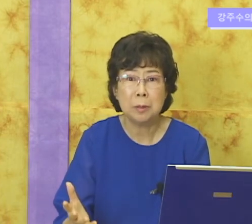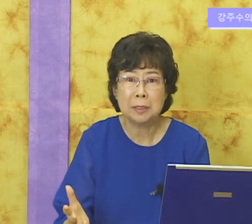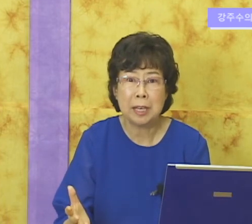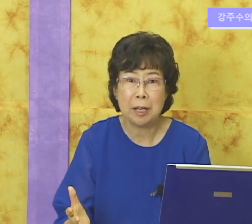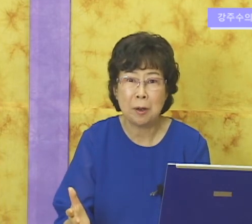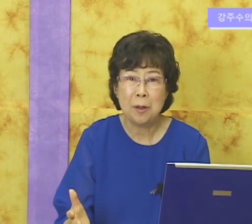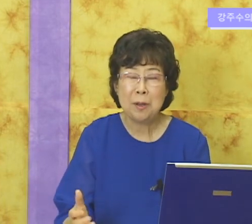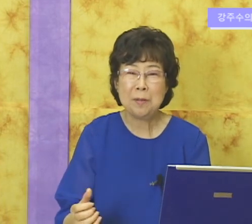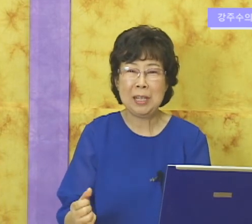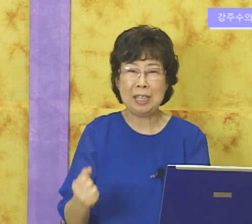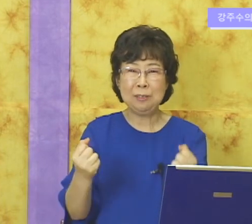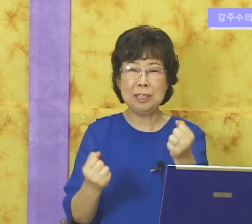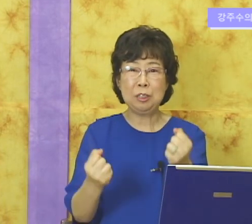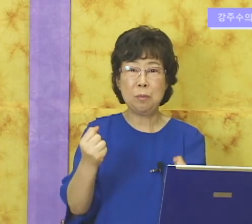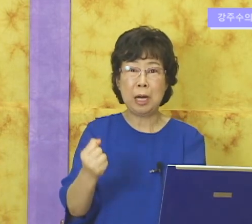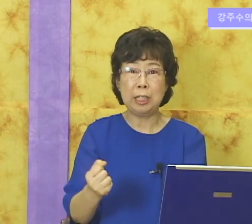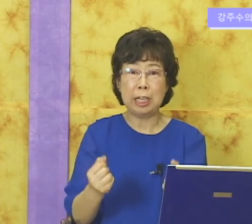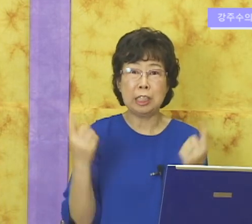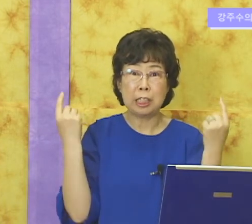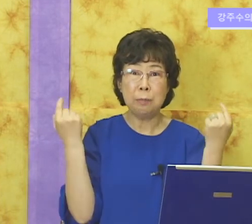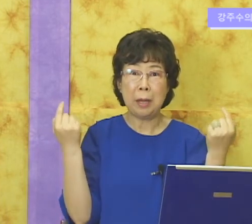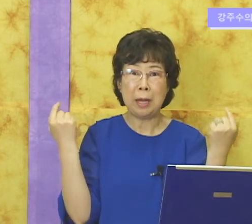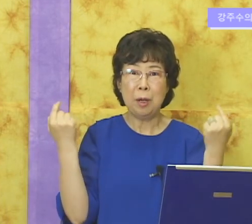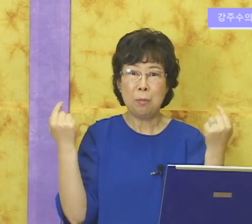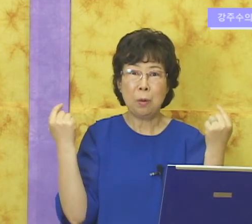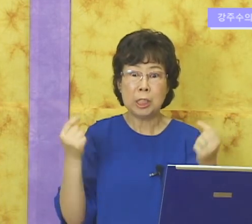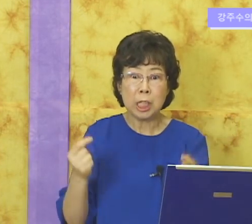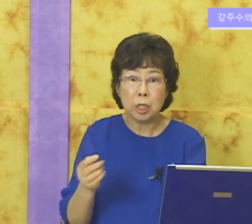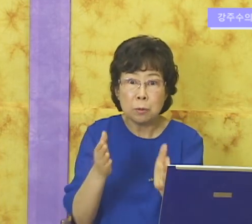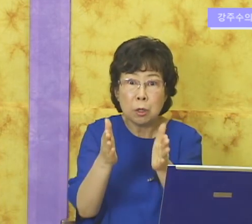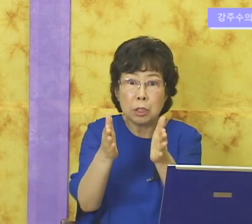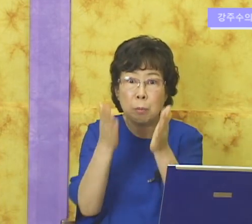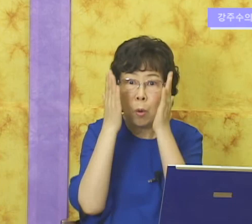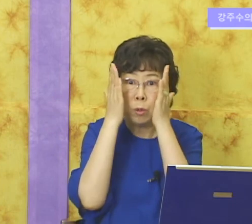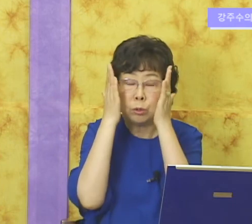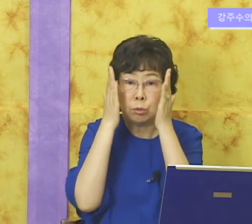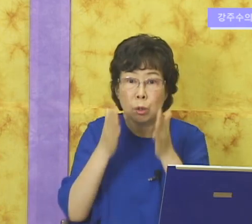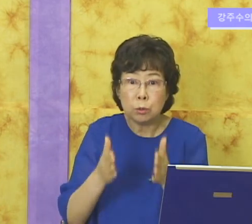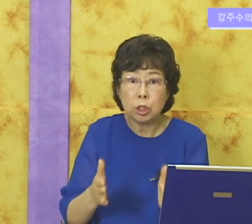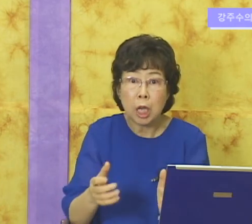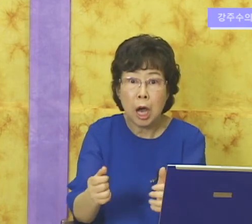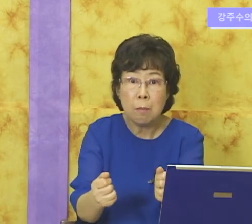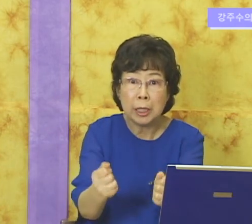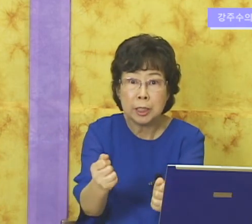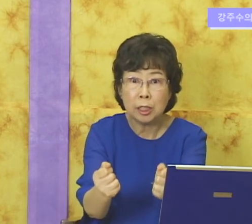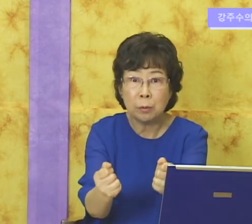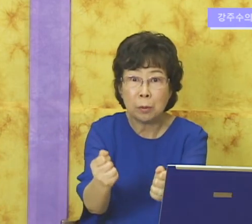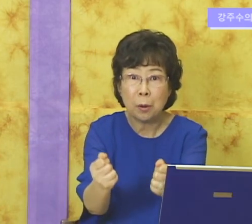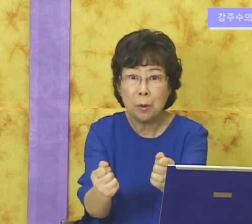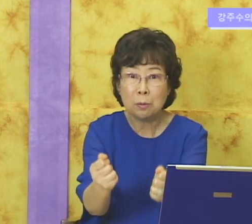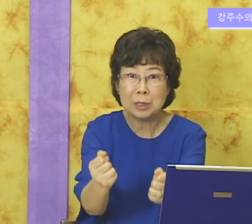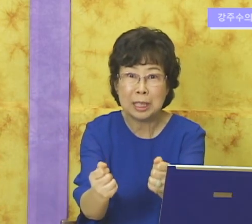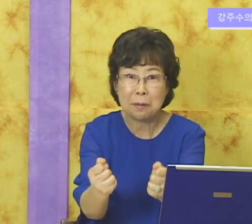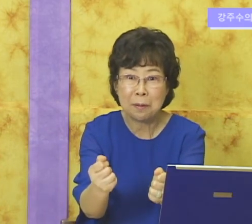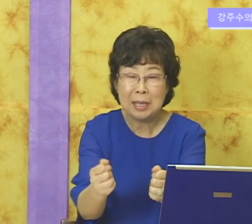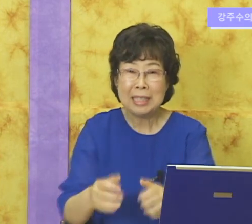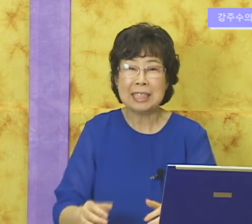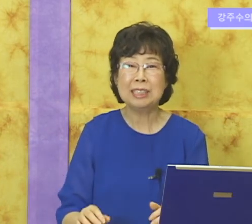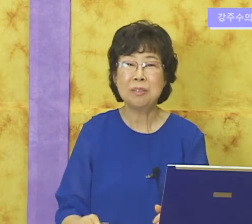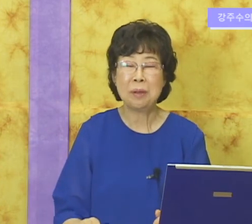없는 거예요. 우리 운전 처음 할 때 그냥 옆에 볼 시간이 없죠. 그냥 볼 수도 없죠. 그냥 앞만 쳐다보고 운전하고. 자전거 배울